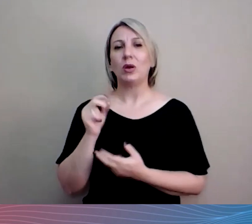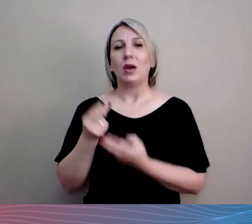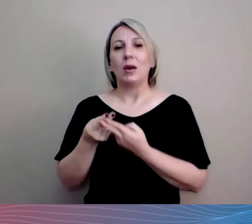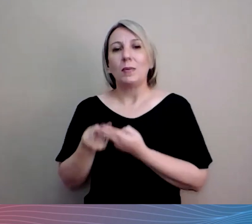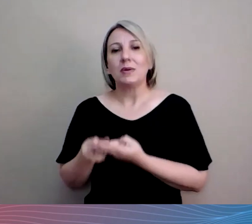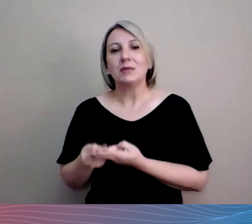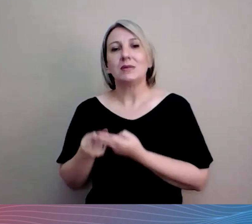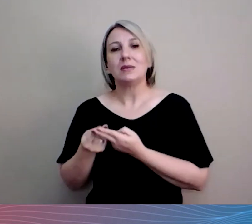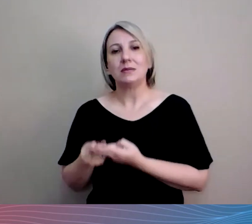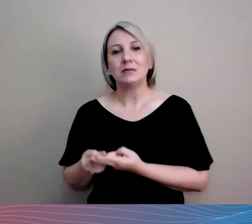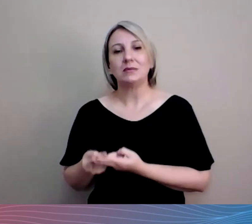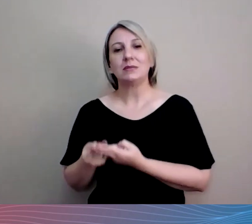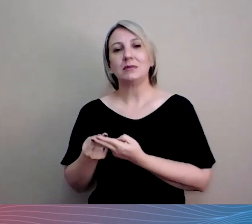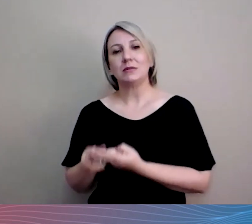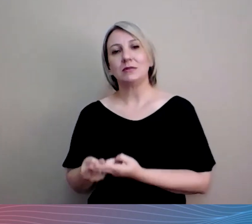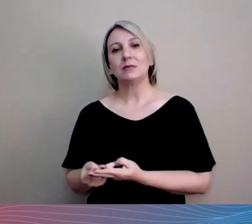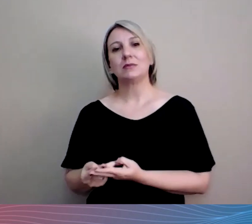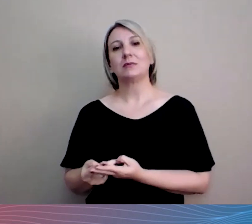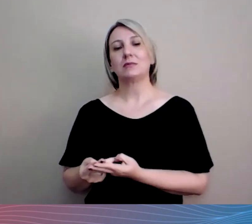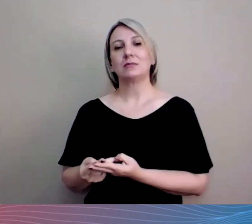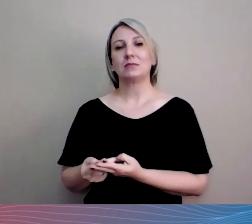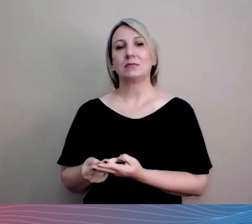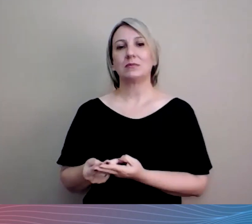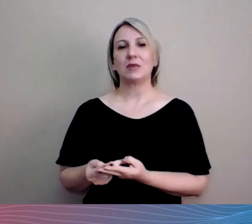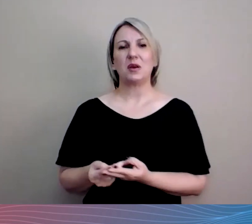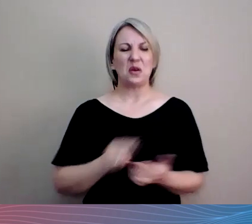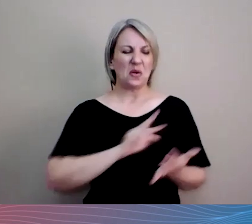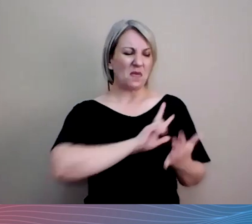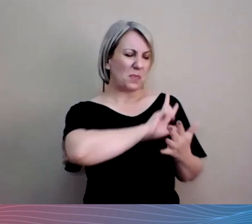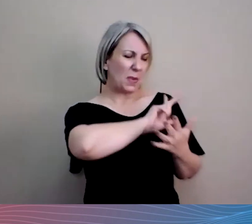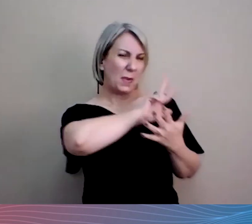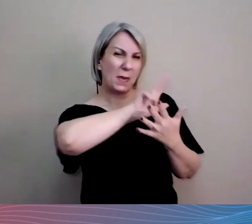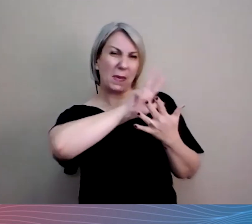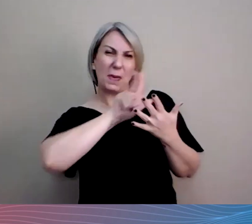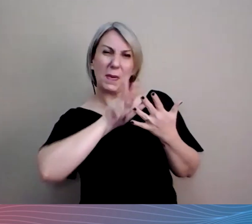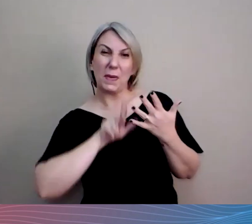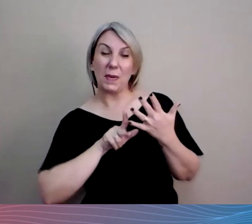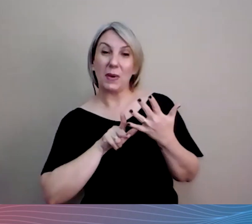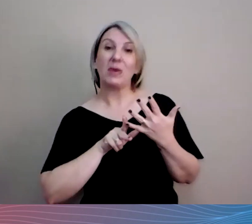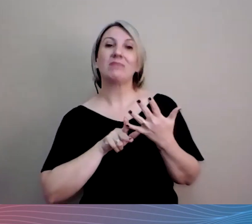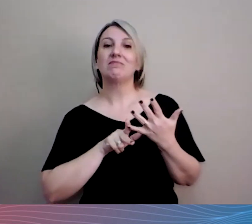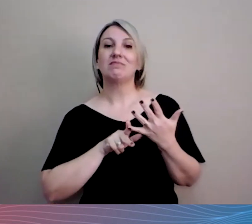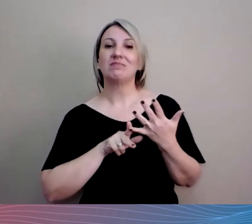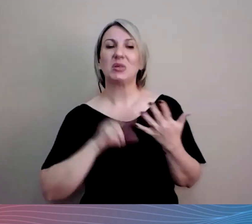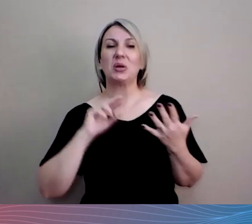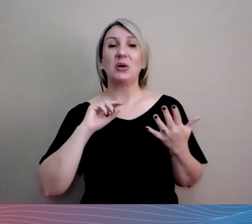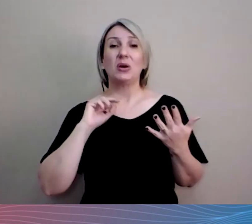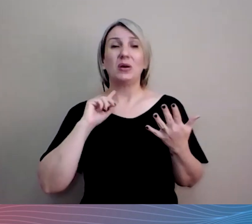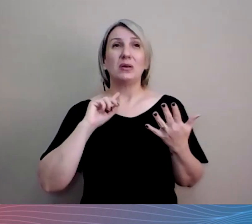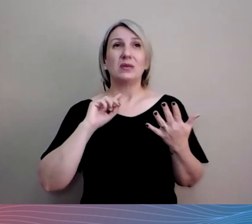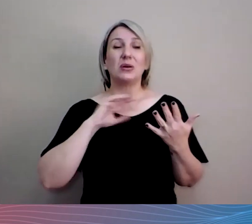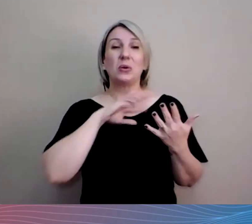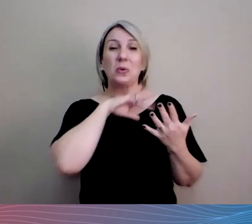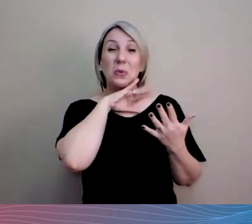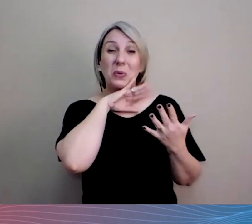que suporta situações adversas com firmeza e